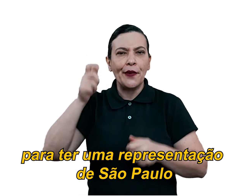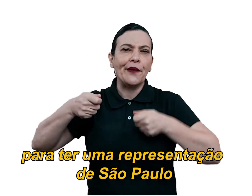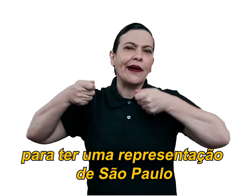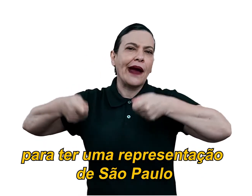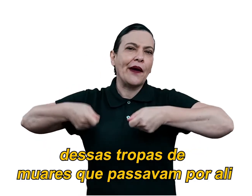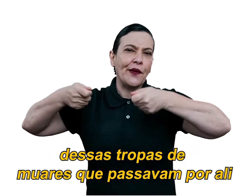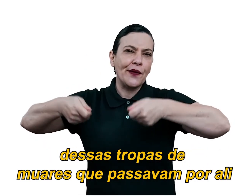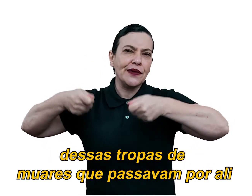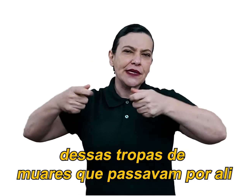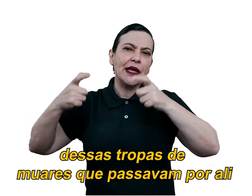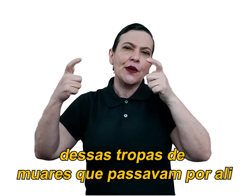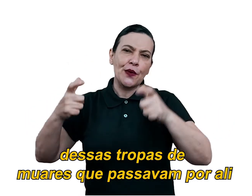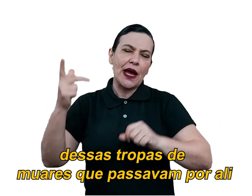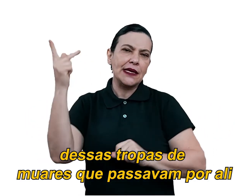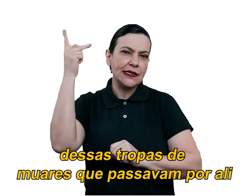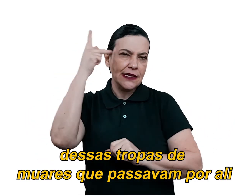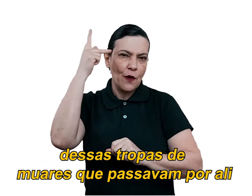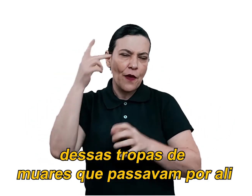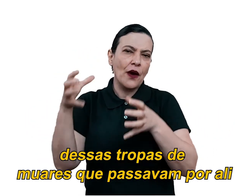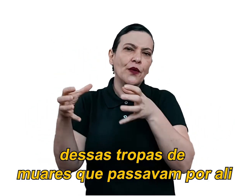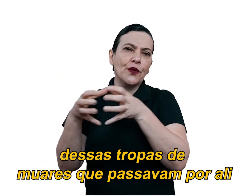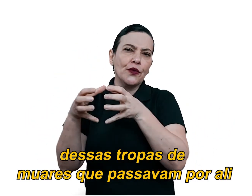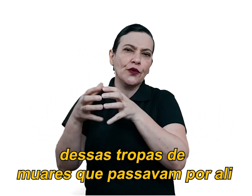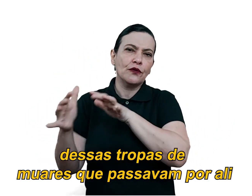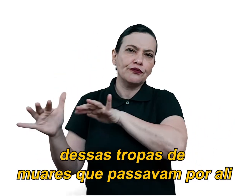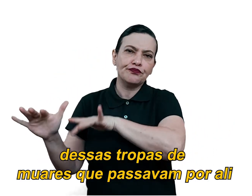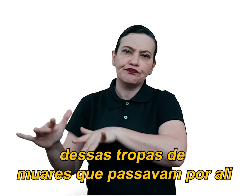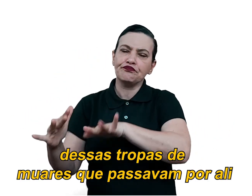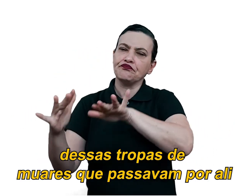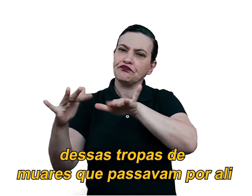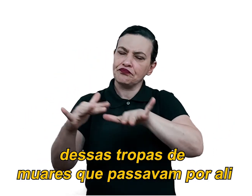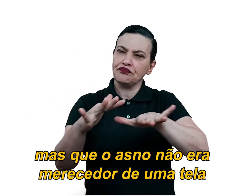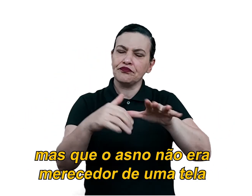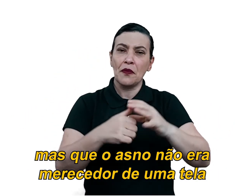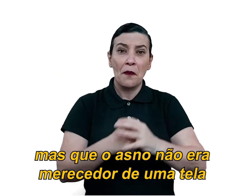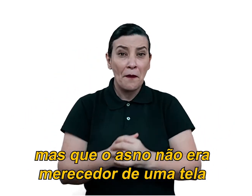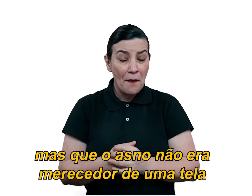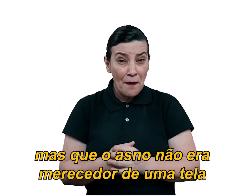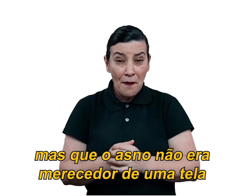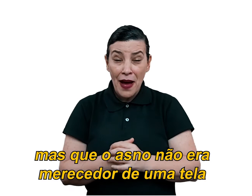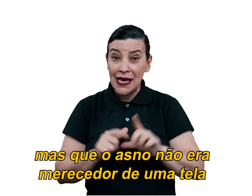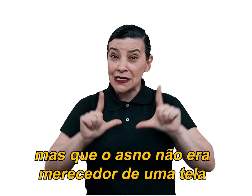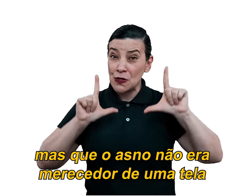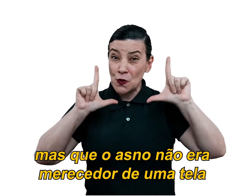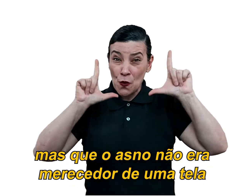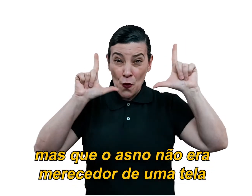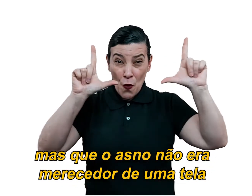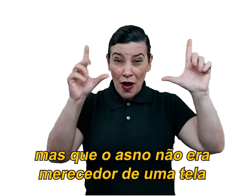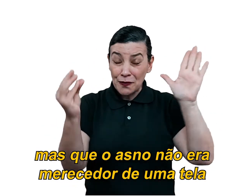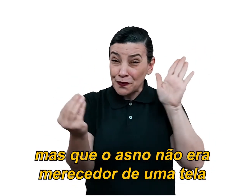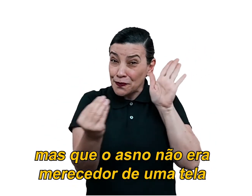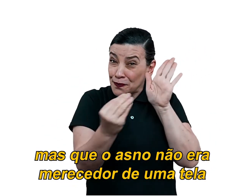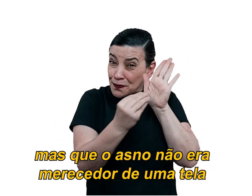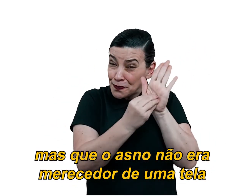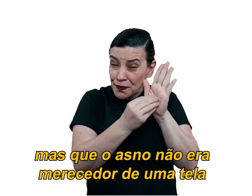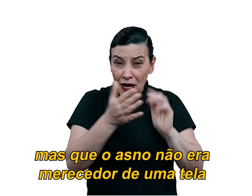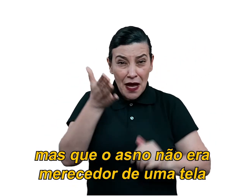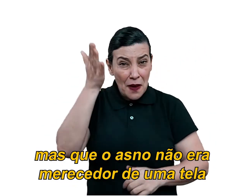Paulo, né, dessas tropas de Moares que passavam por ali, mas que o asno não era merecedora de uma